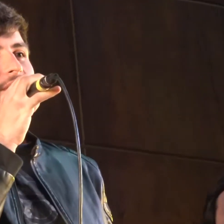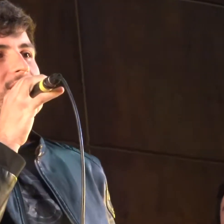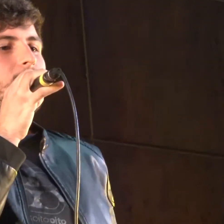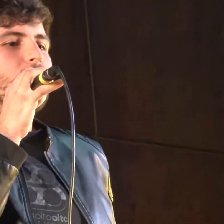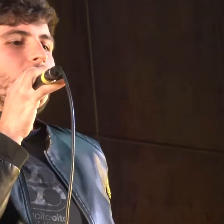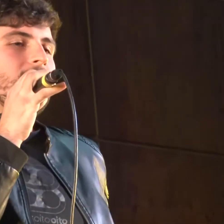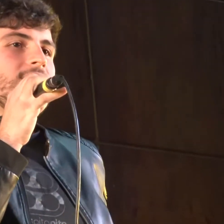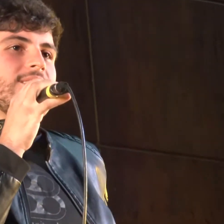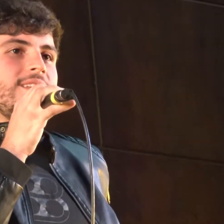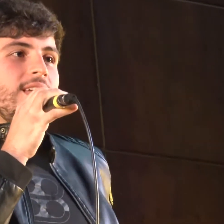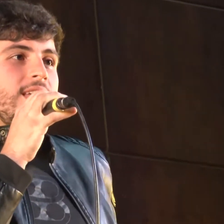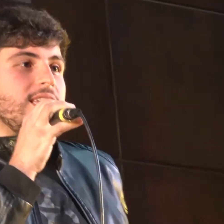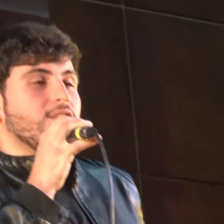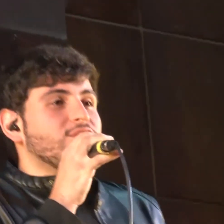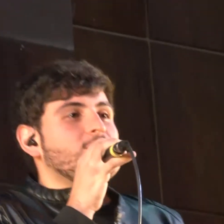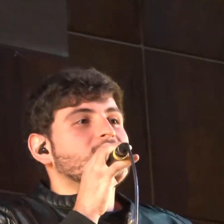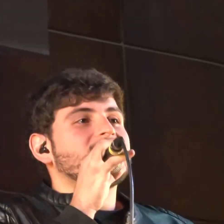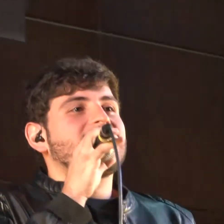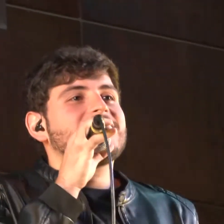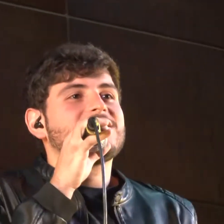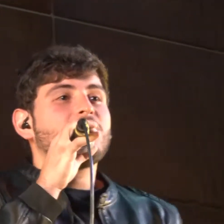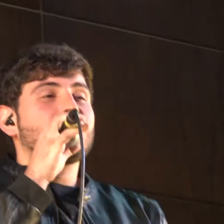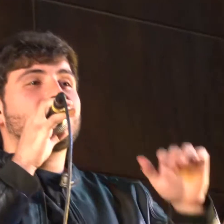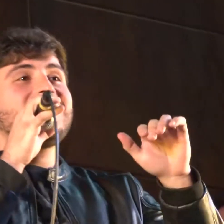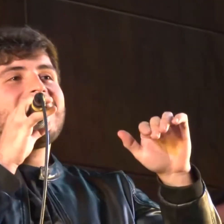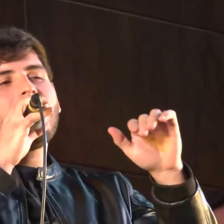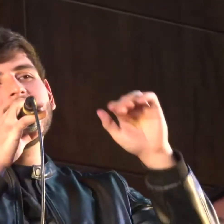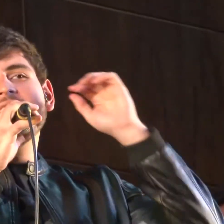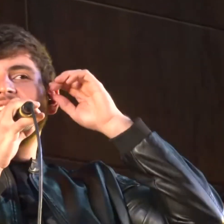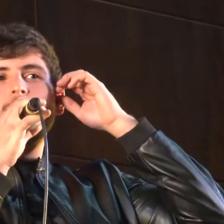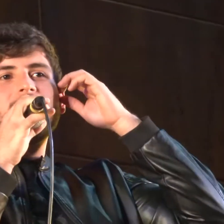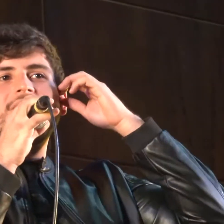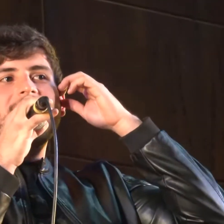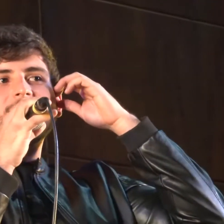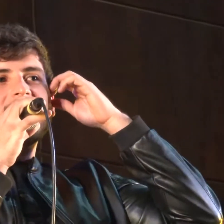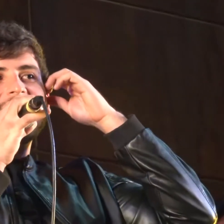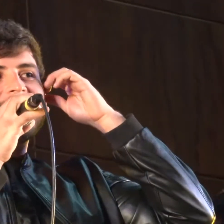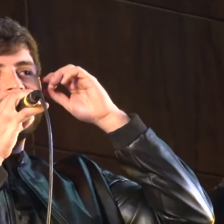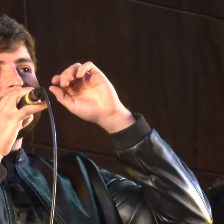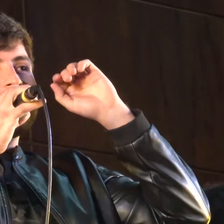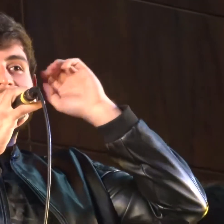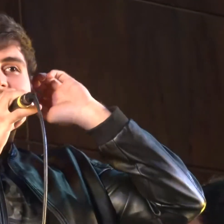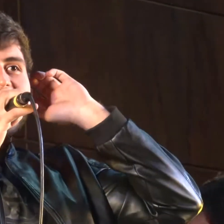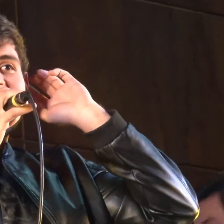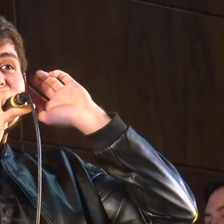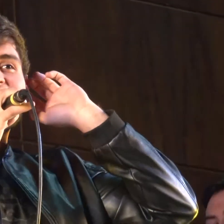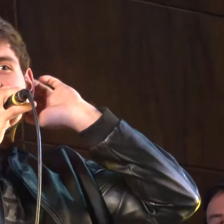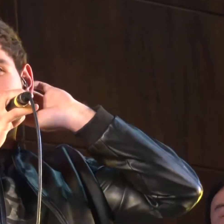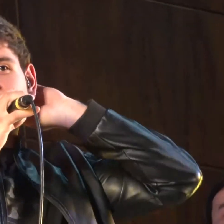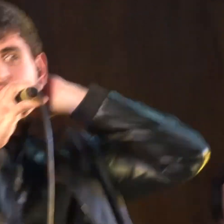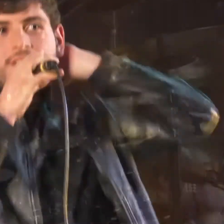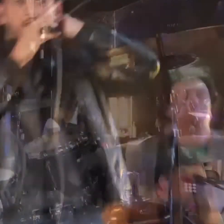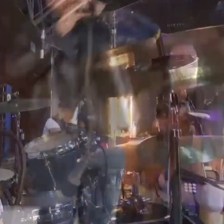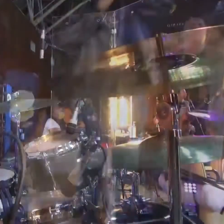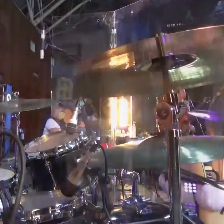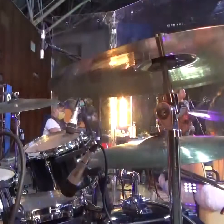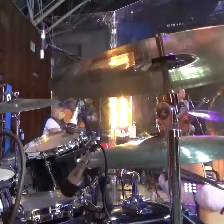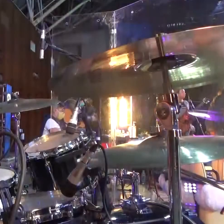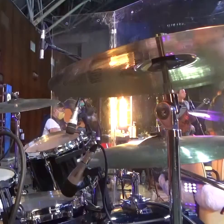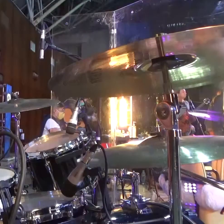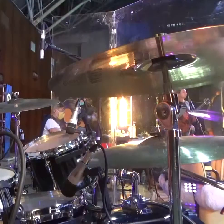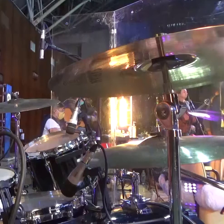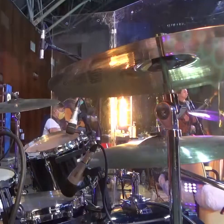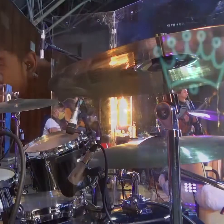grande salvação para o homem. E nós somos a geração final. Esse é um privilégio que é único.